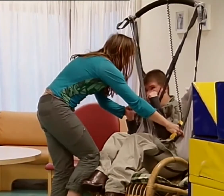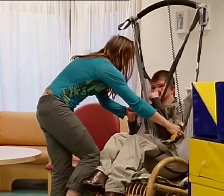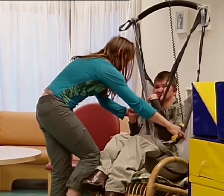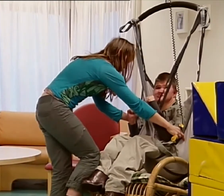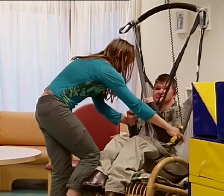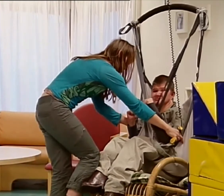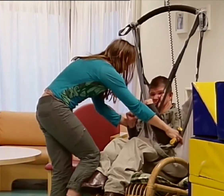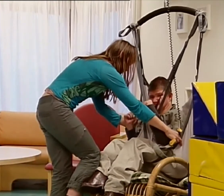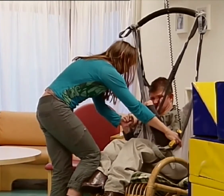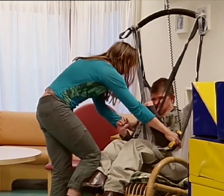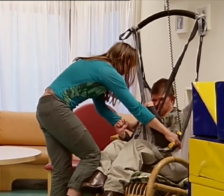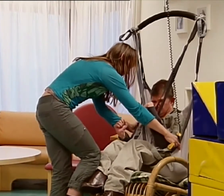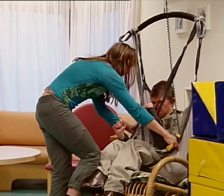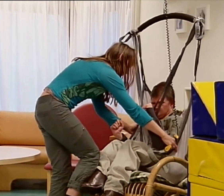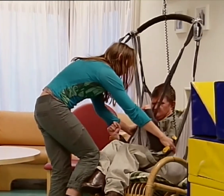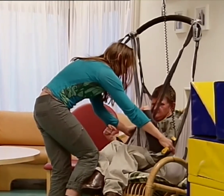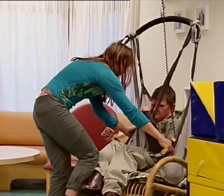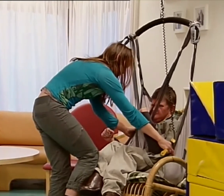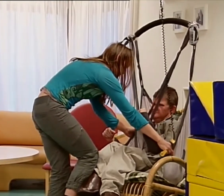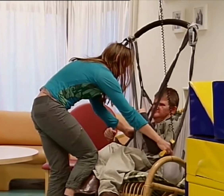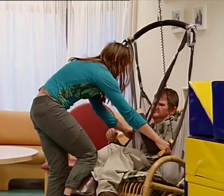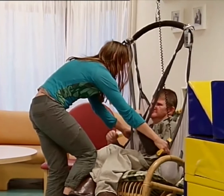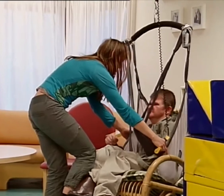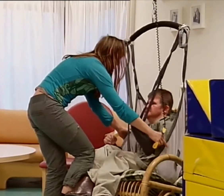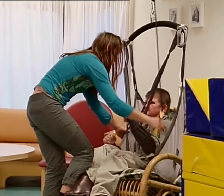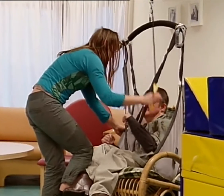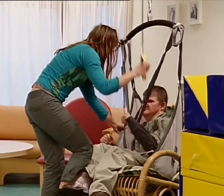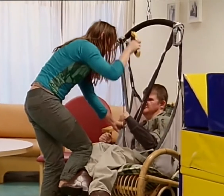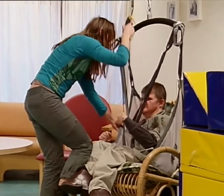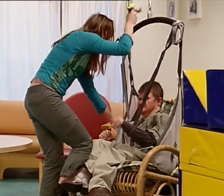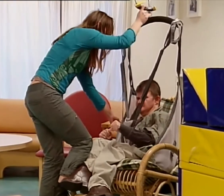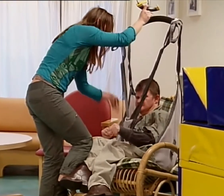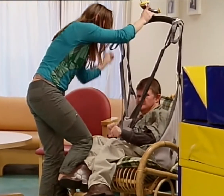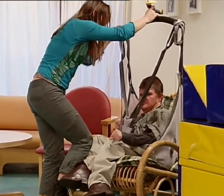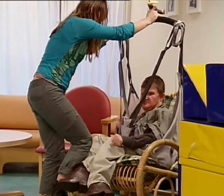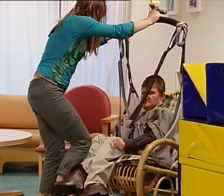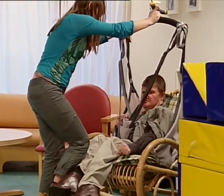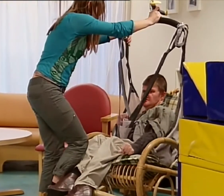Lichamelijk contact is heel belangrijk voor Corrie. Want zonder dat is hij alleen op de wereld.